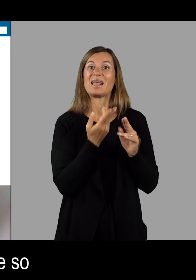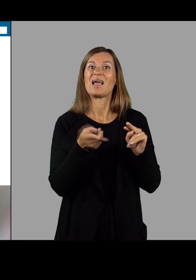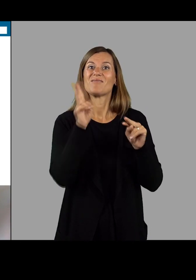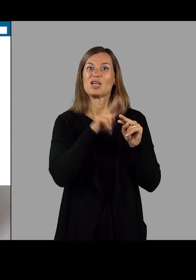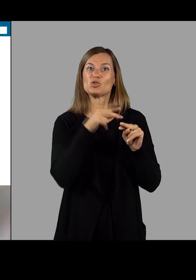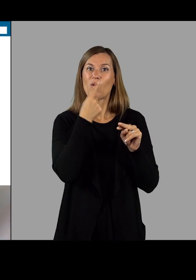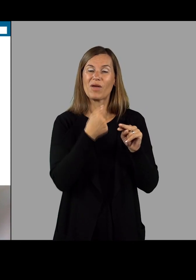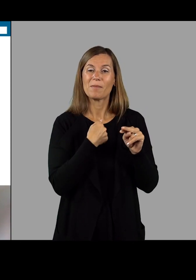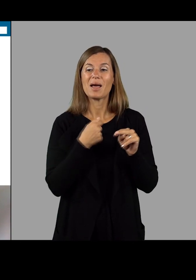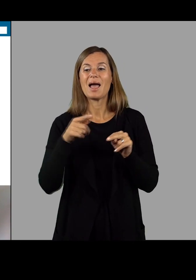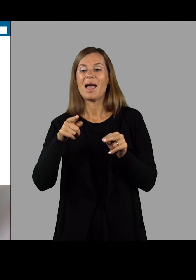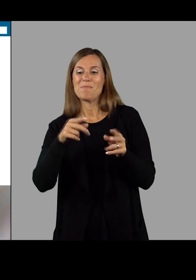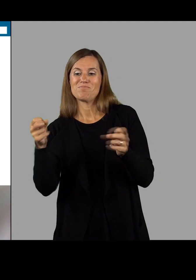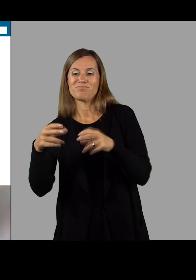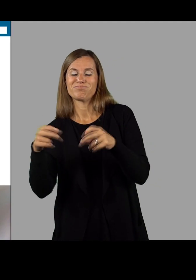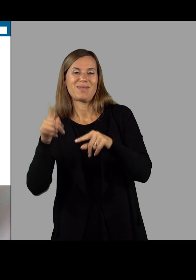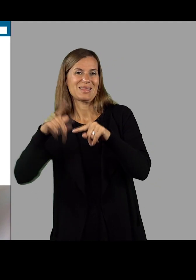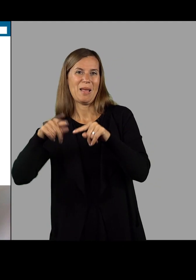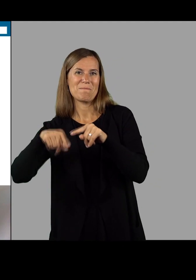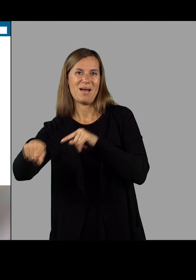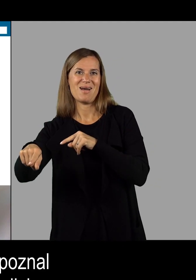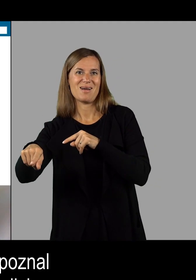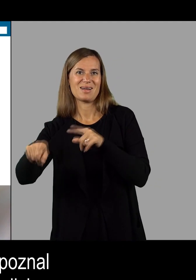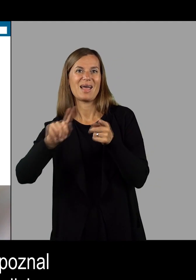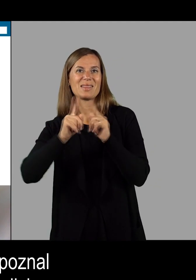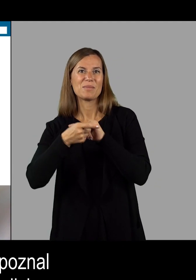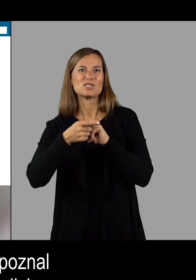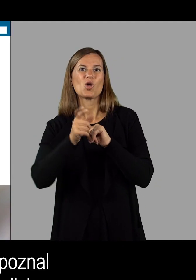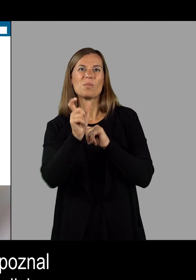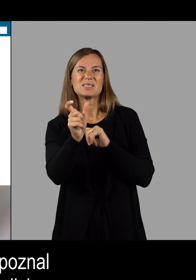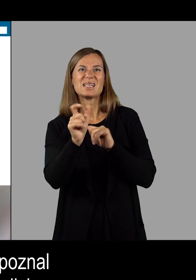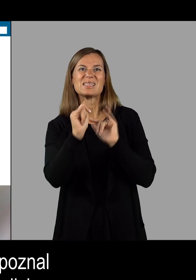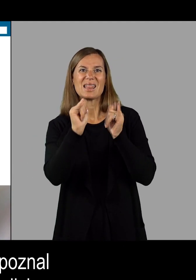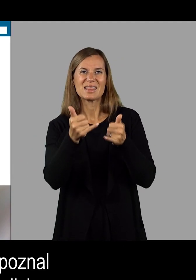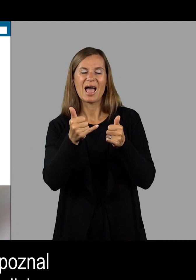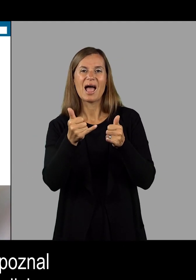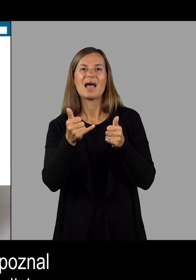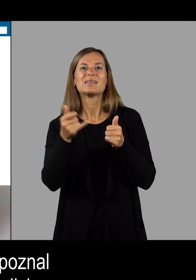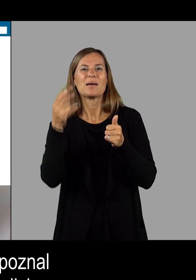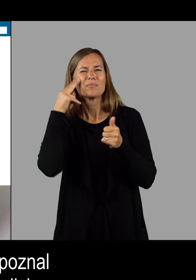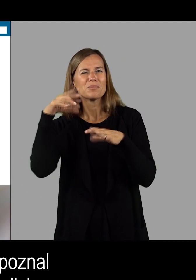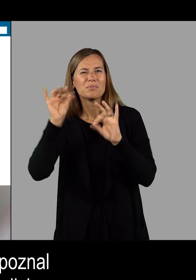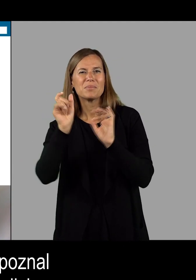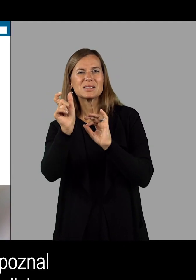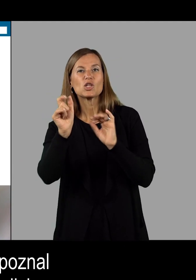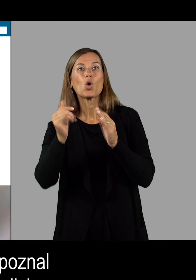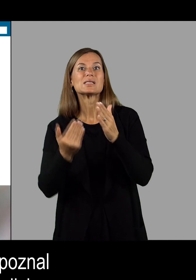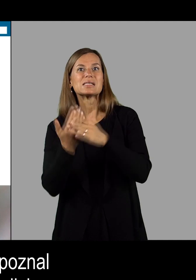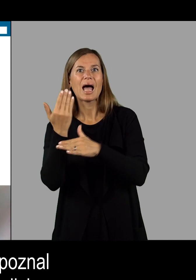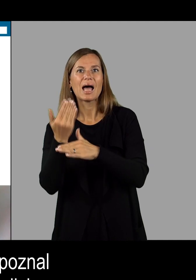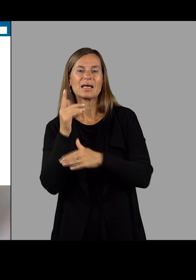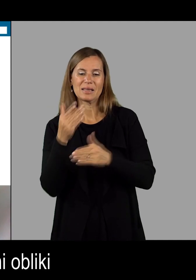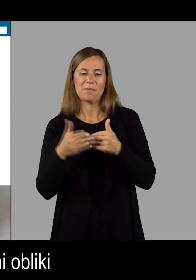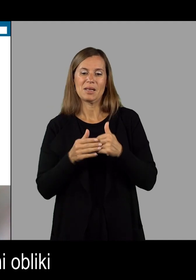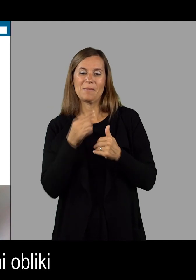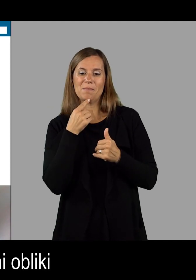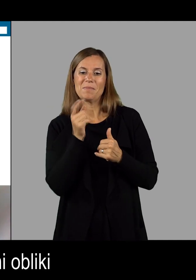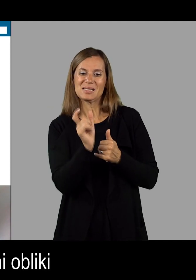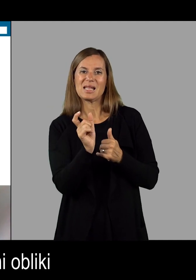povem. Razpoznavalnik pa je naredil napako, namesto besedice da je razpoznal besedico za in pa pri